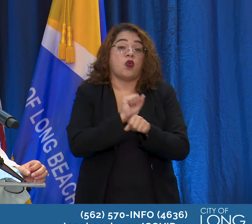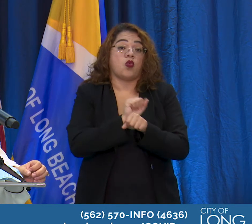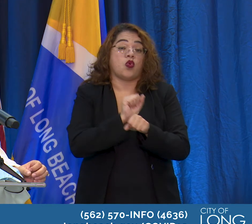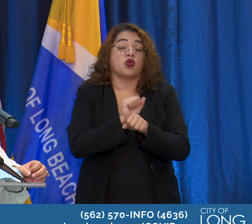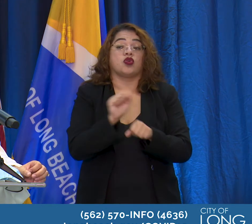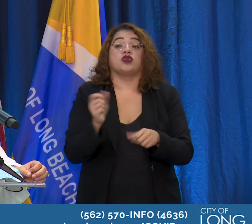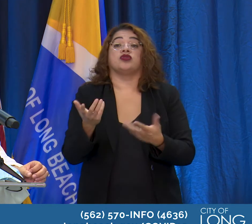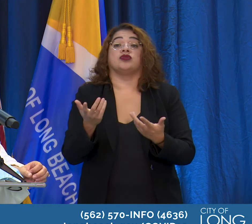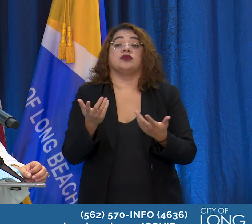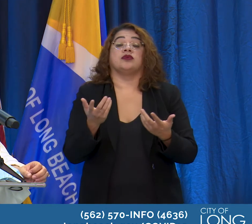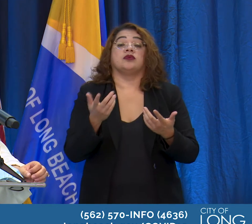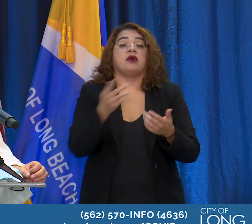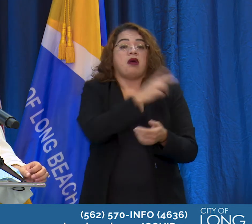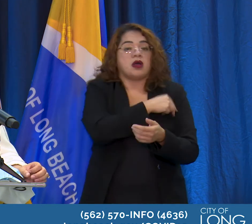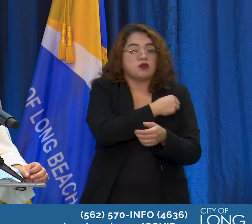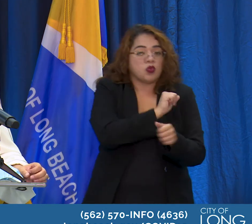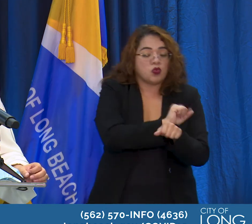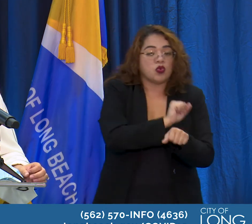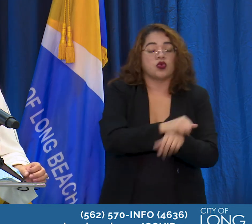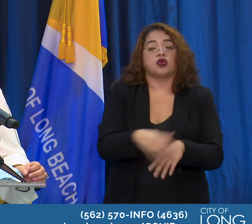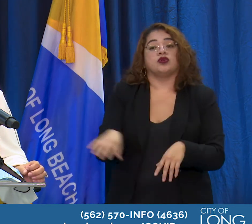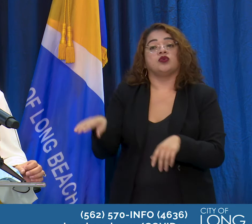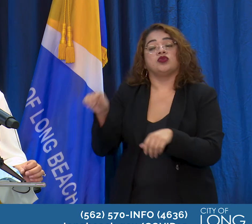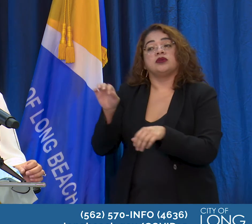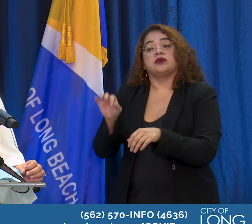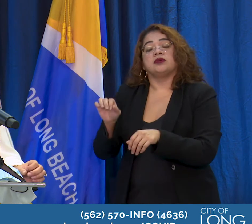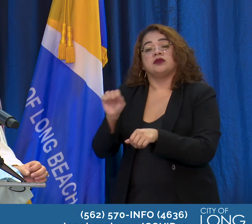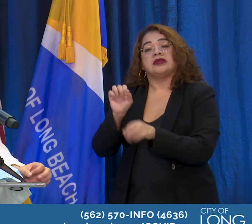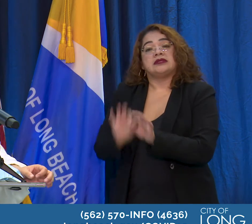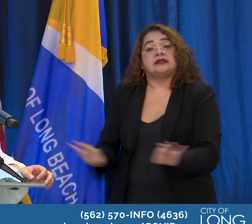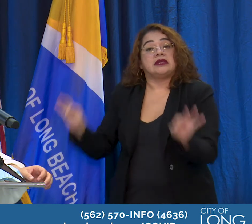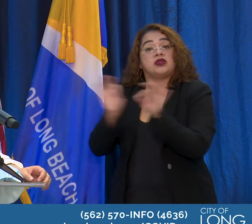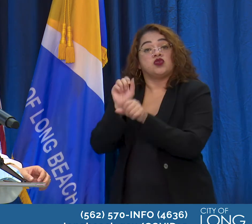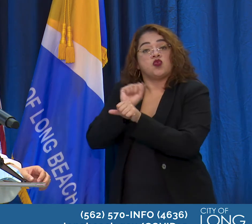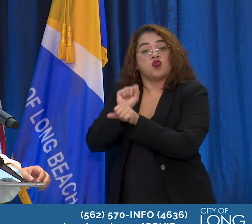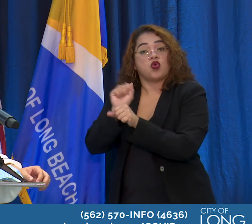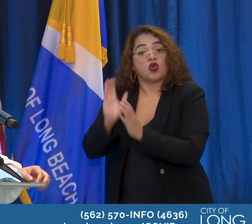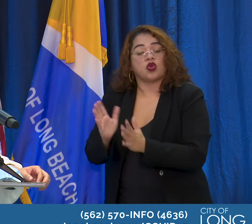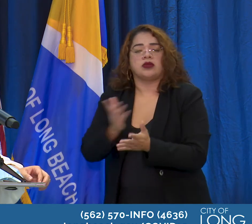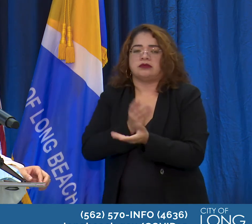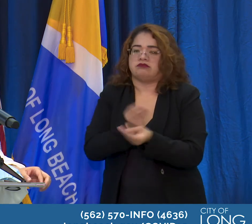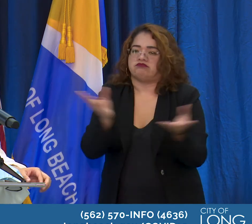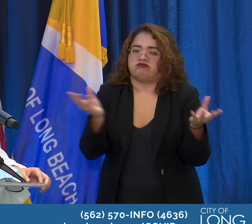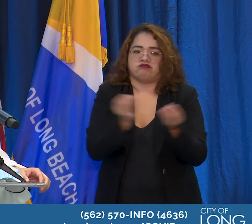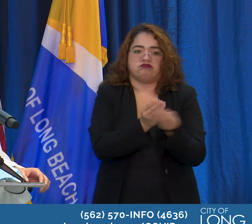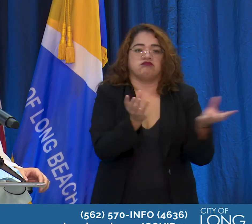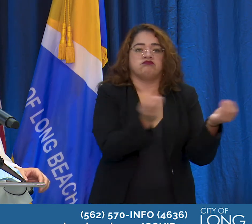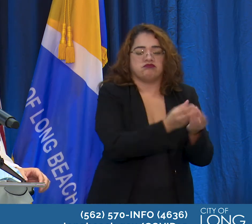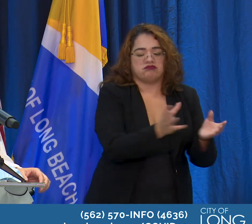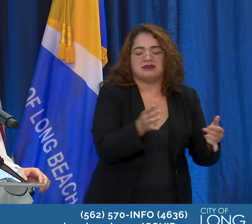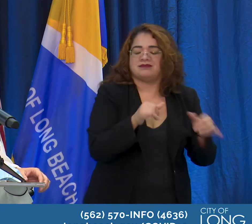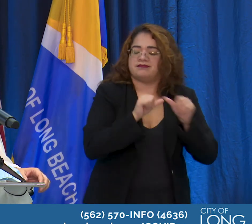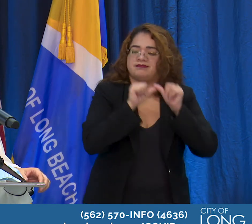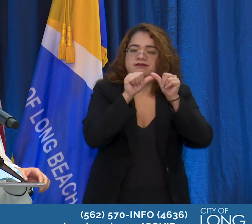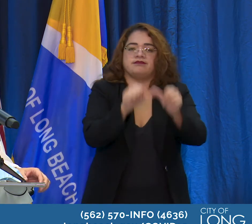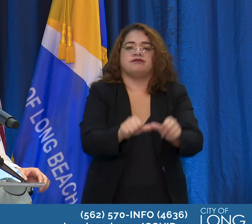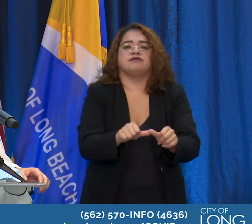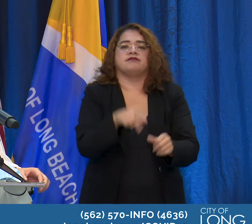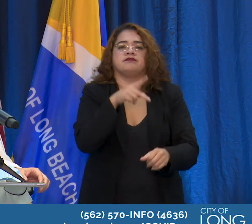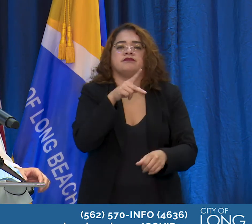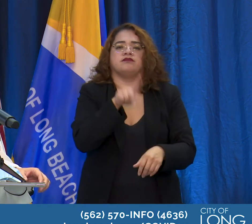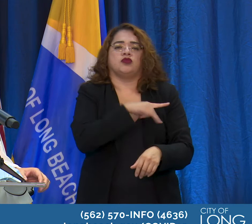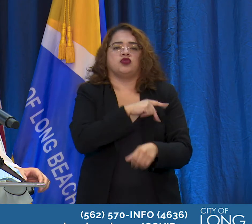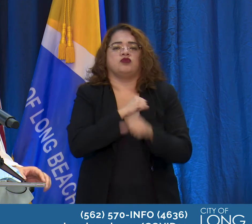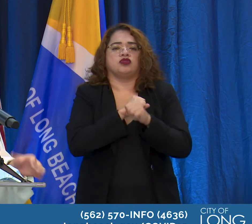esenciales. Queremos también hablar un poco sobre, o el alcalde habló un poco sobre